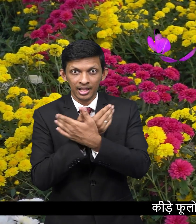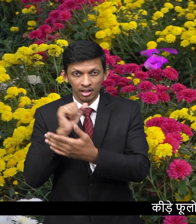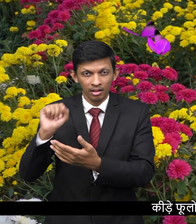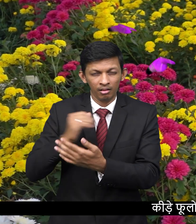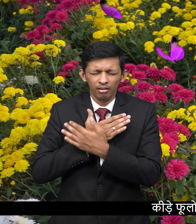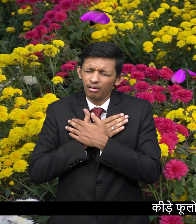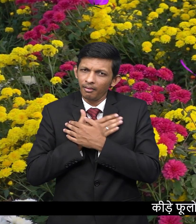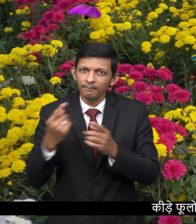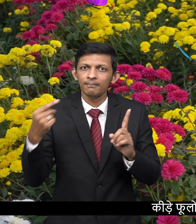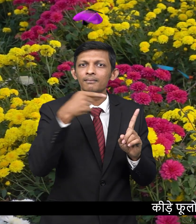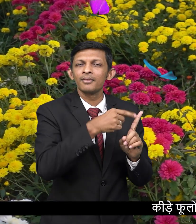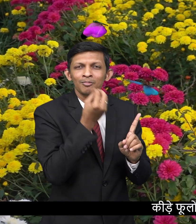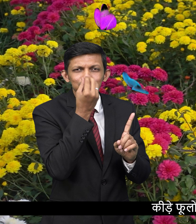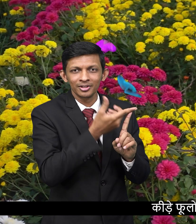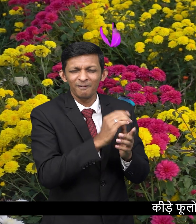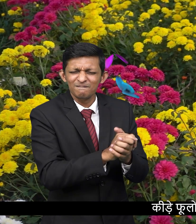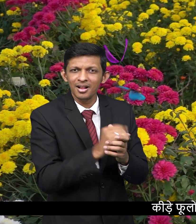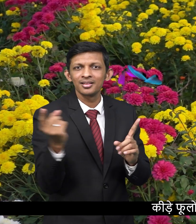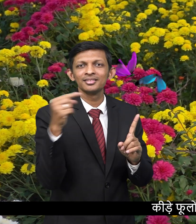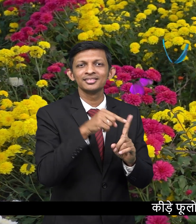कीड़े फूलों के मित्र होते हैं।